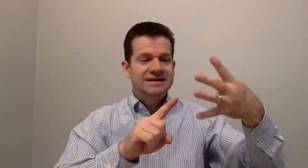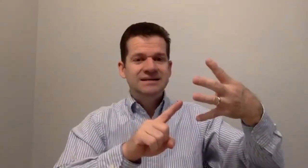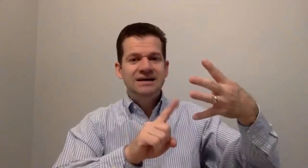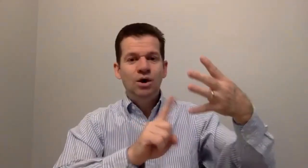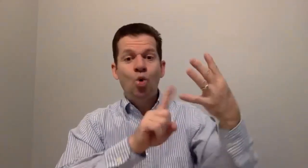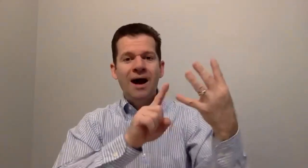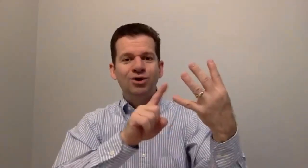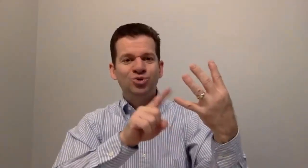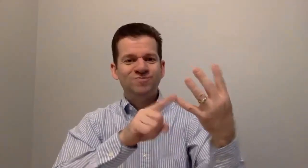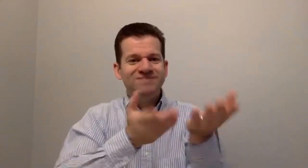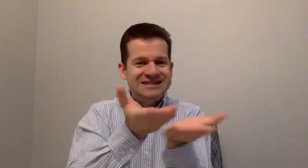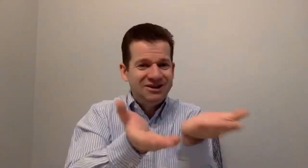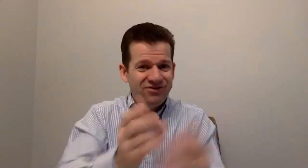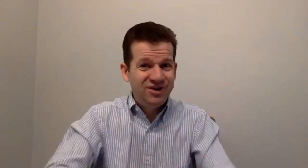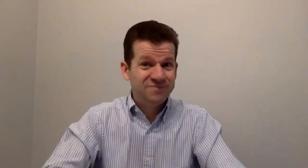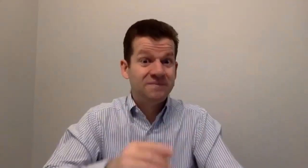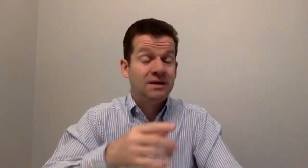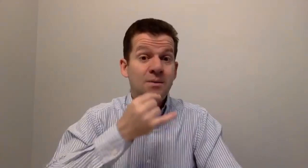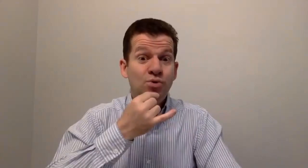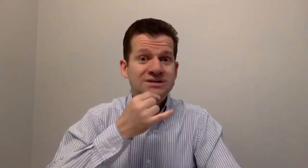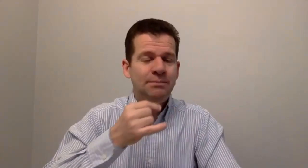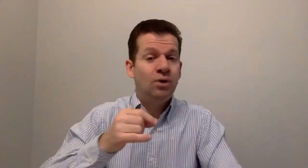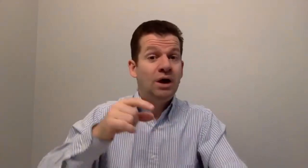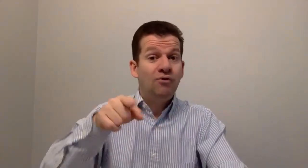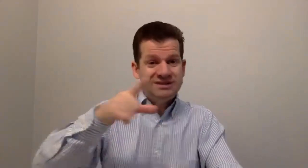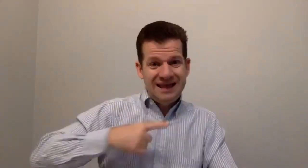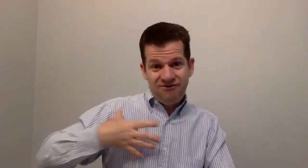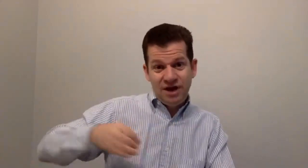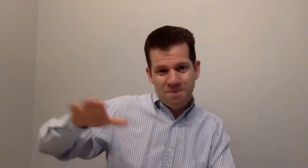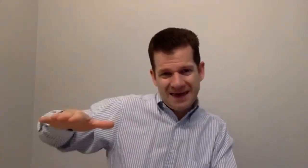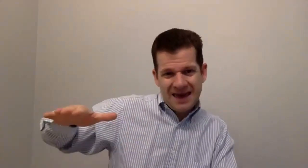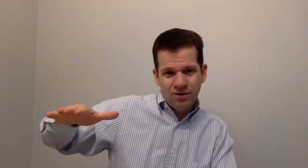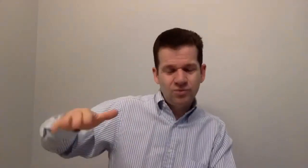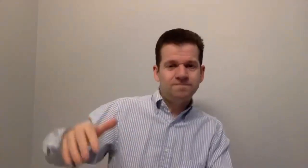Esse, o quarto, servir, por exemplo, você tem filho pequeno,